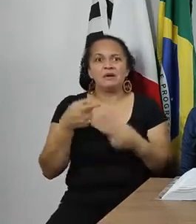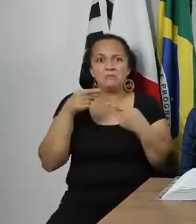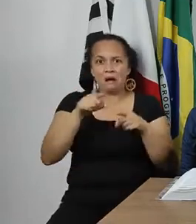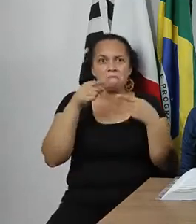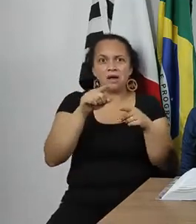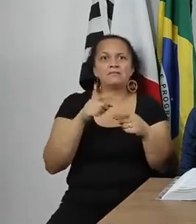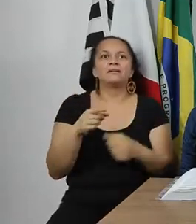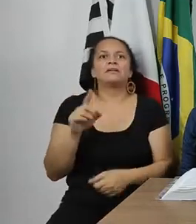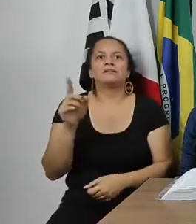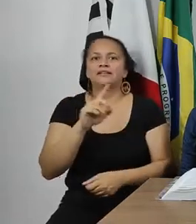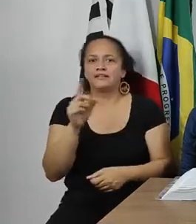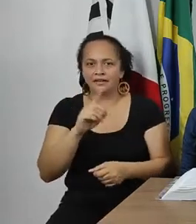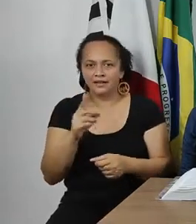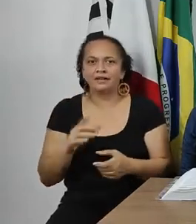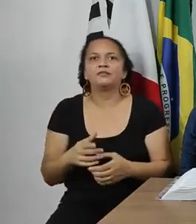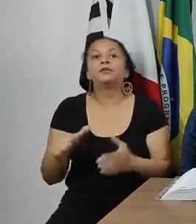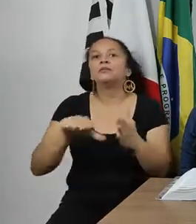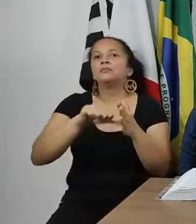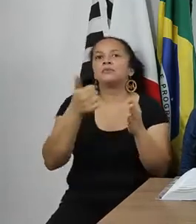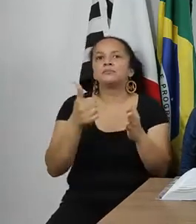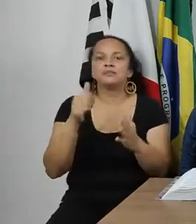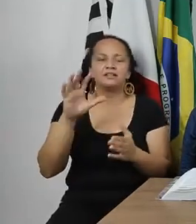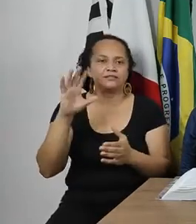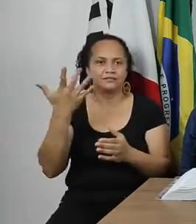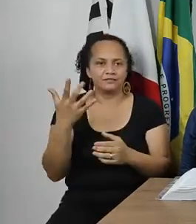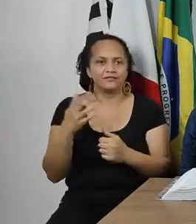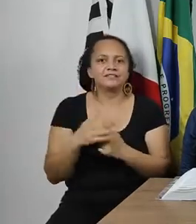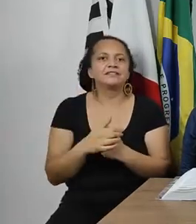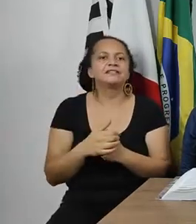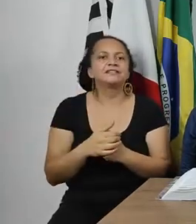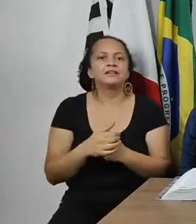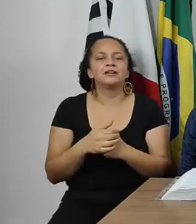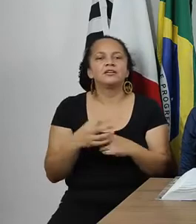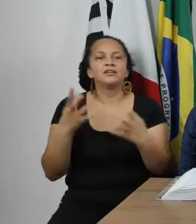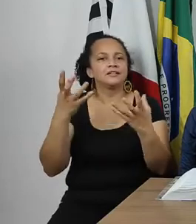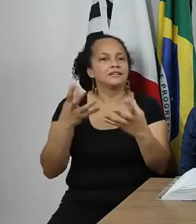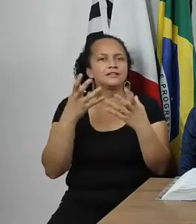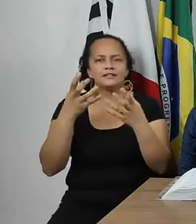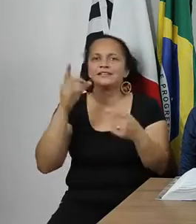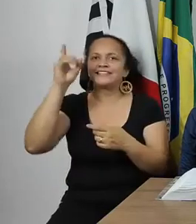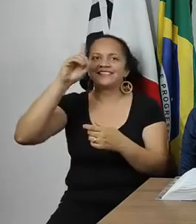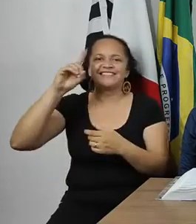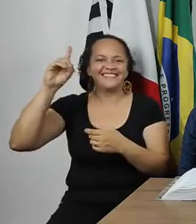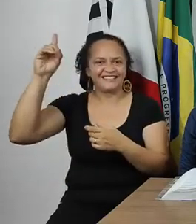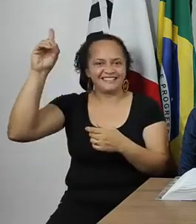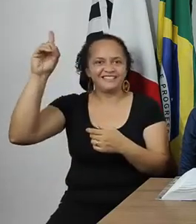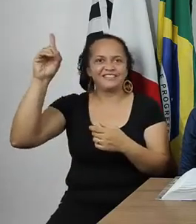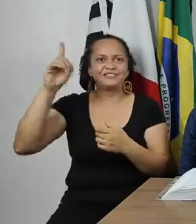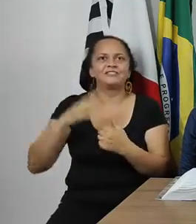E ele não. A primeira coisa que ele fez foi buscar a Deus,